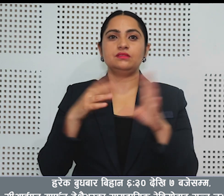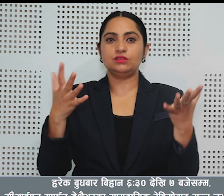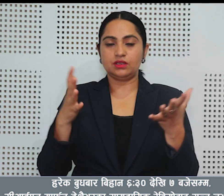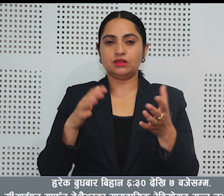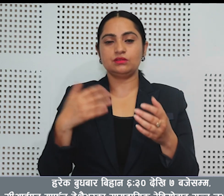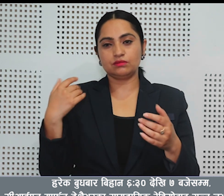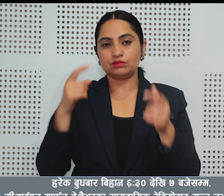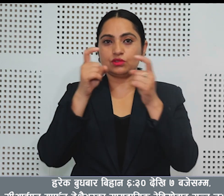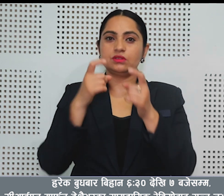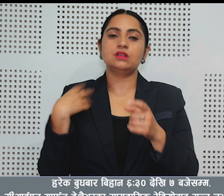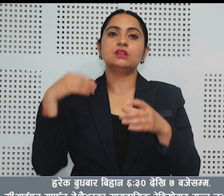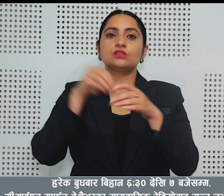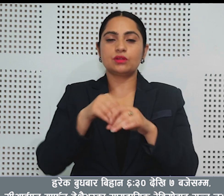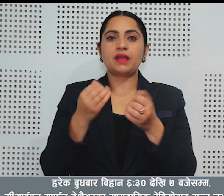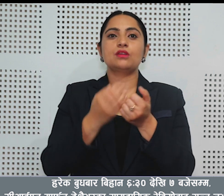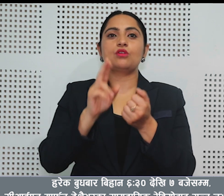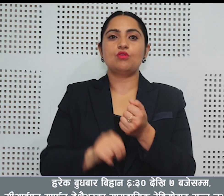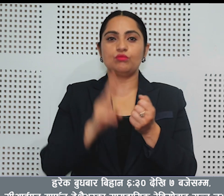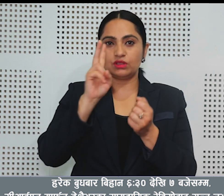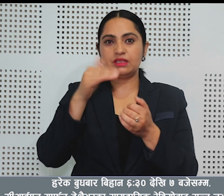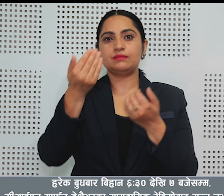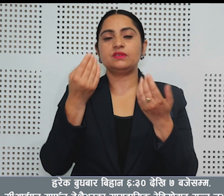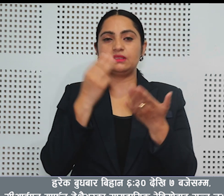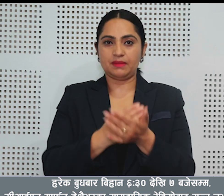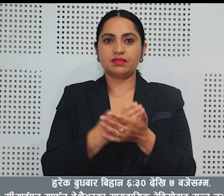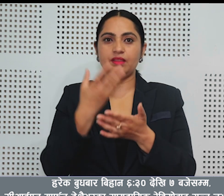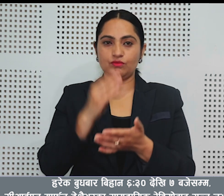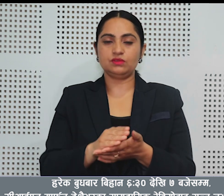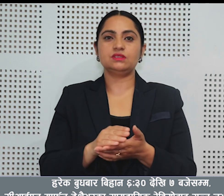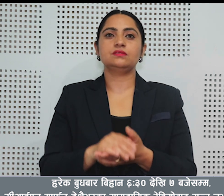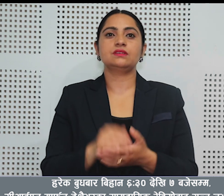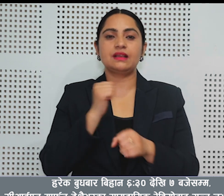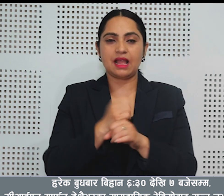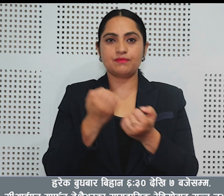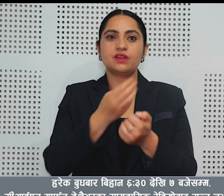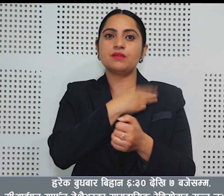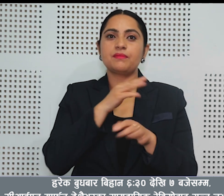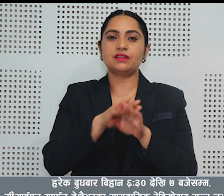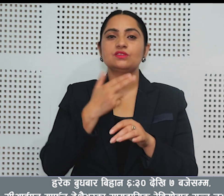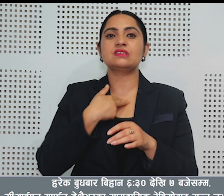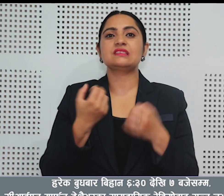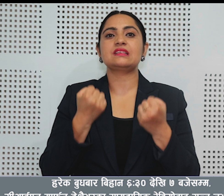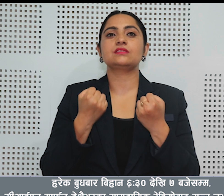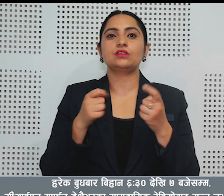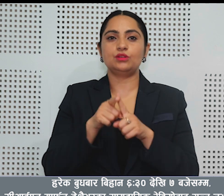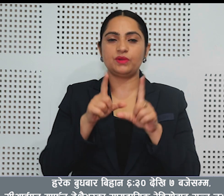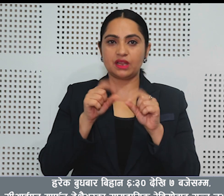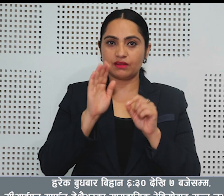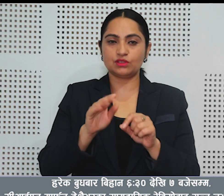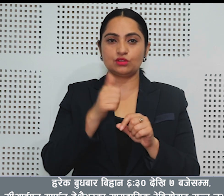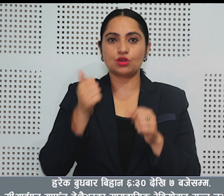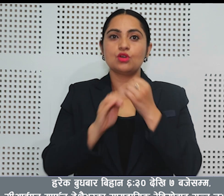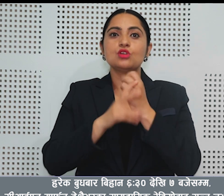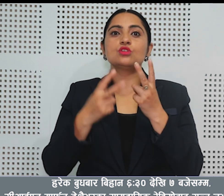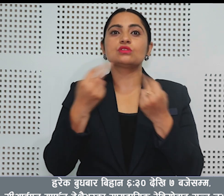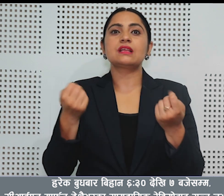गराउनु पर्यो। त्यसैले एउटा चाहिँ यो इच्छा शक्ति चाहियो उहाँहरूको। अर्को स्रोत साधन पनि एउटा चुनौती छ,